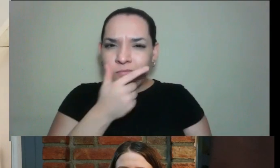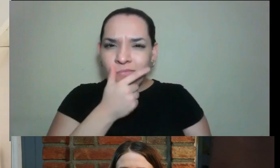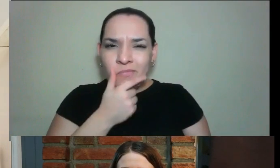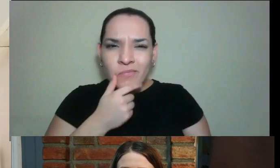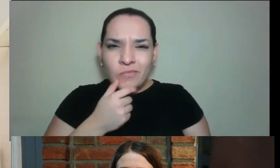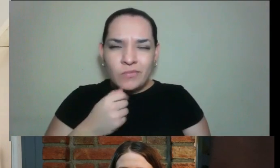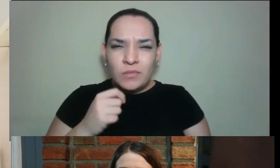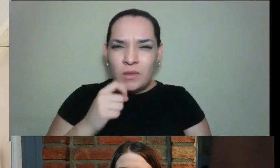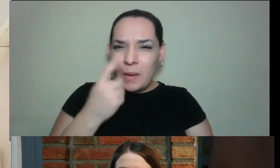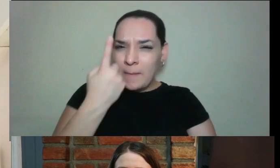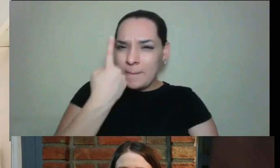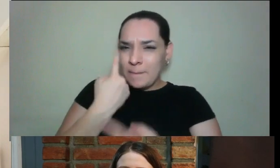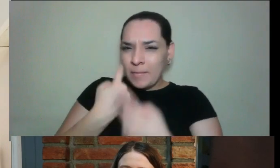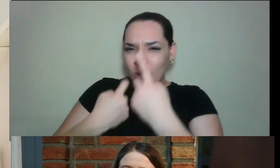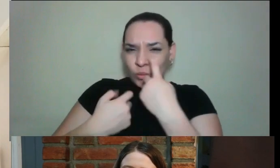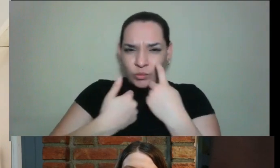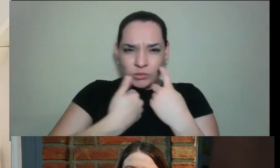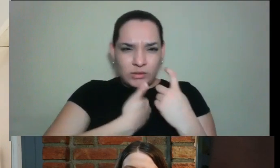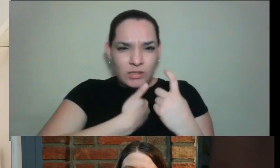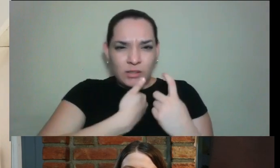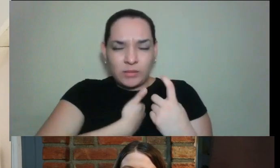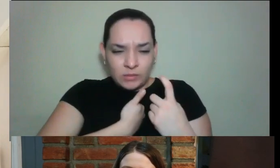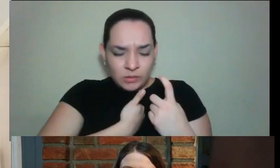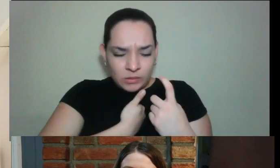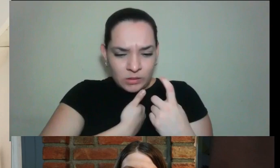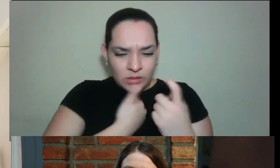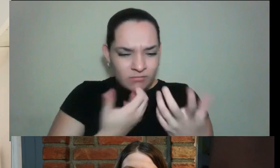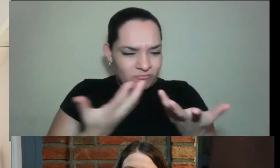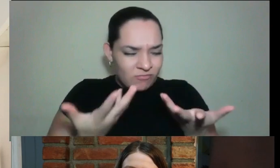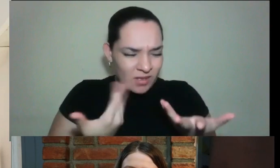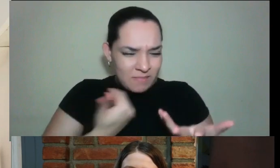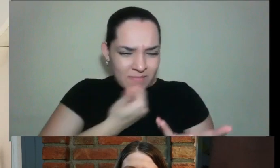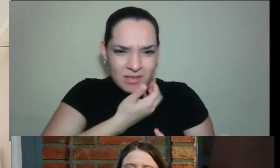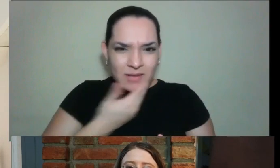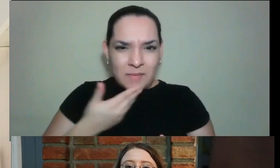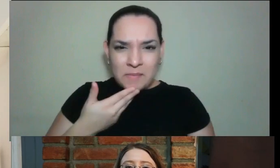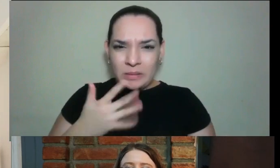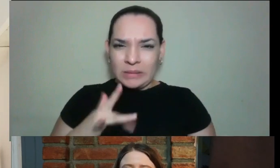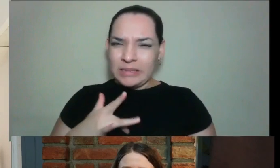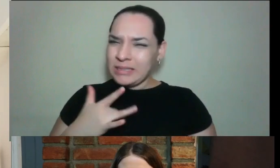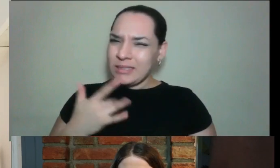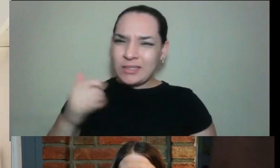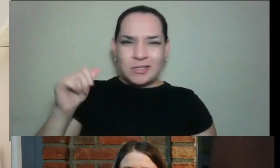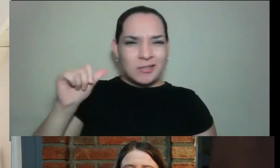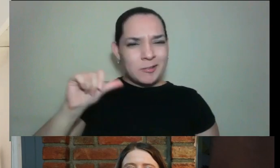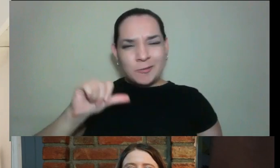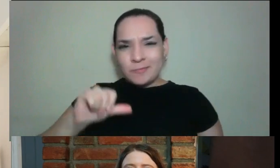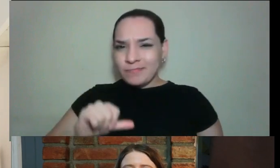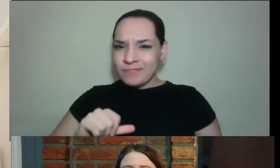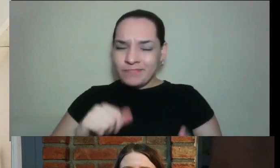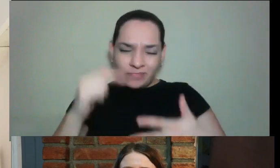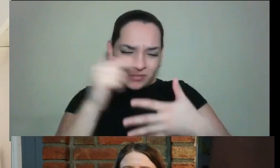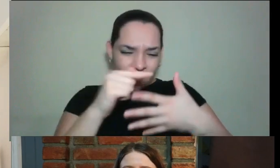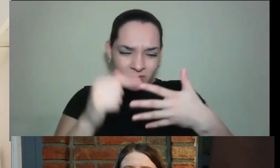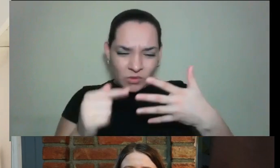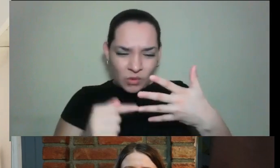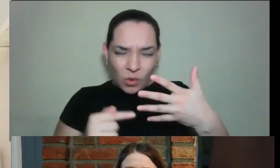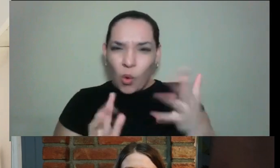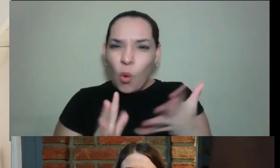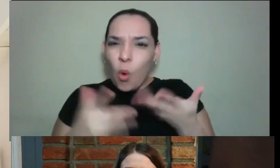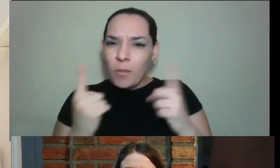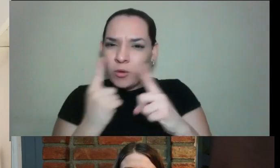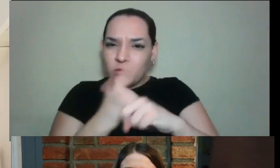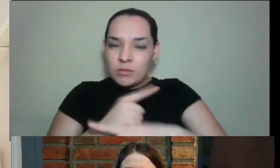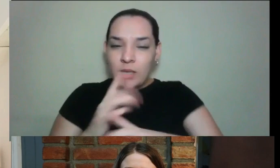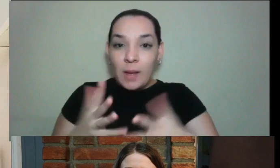preguntarse, ¿qué me está pasando? ¿Qué puedo hacer para sentirme mejor? ¿Qué puedo hacer